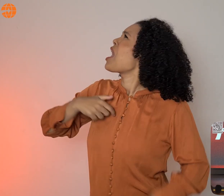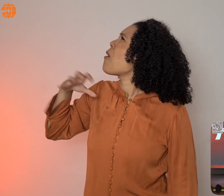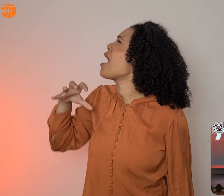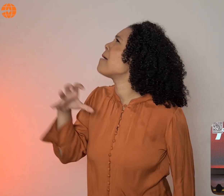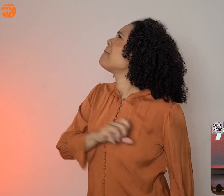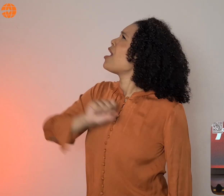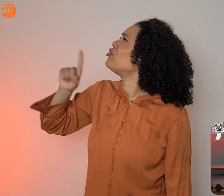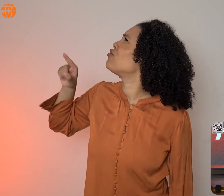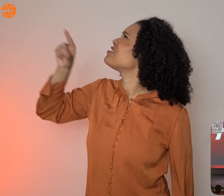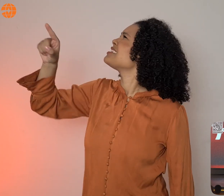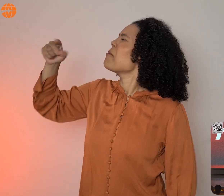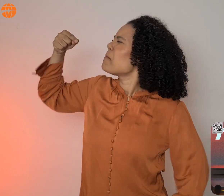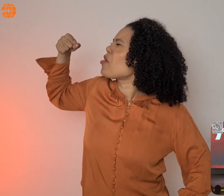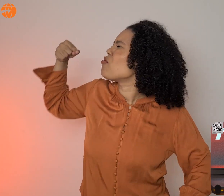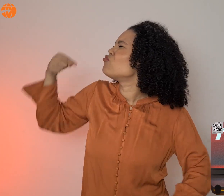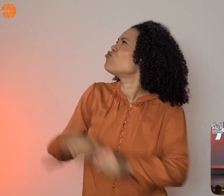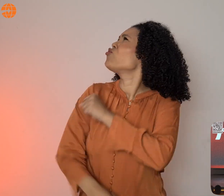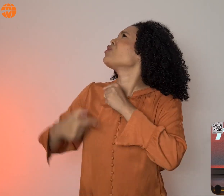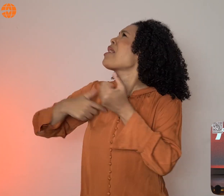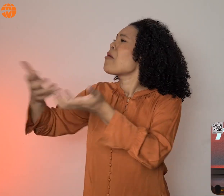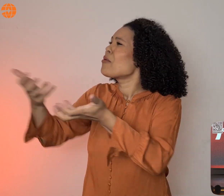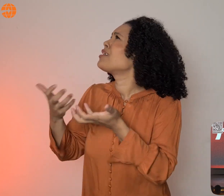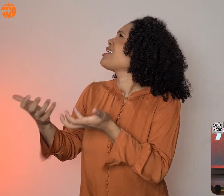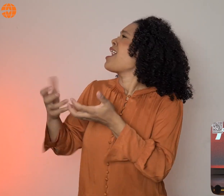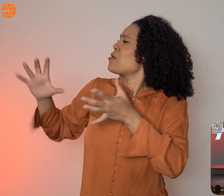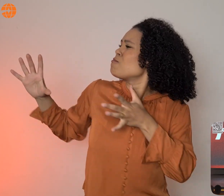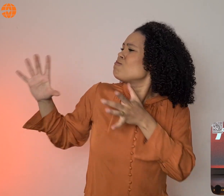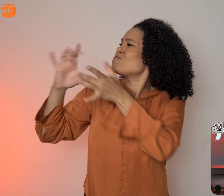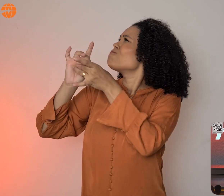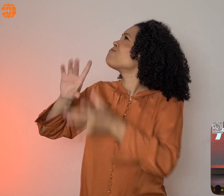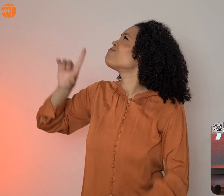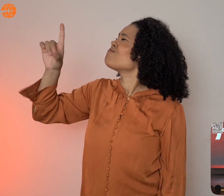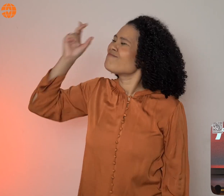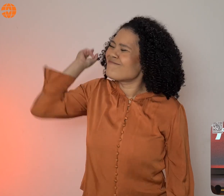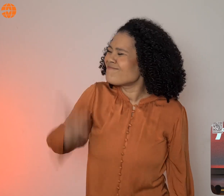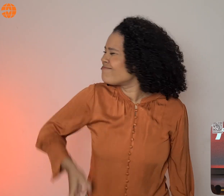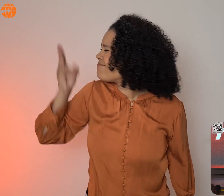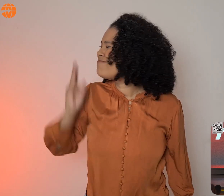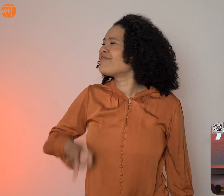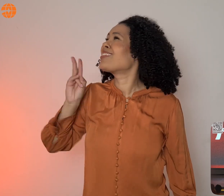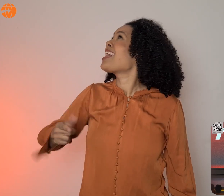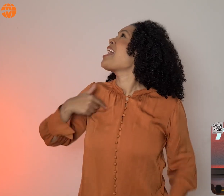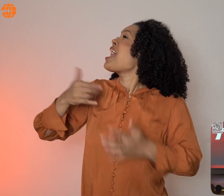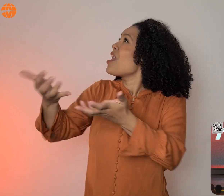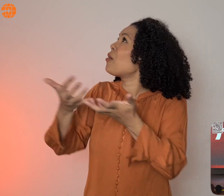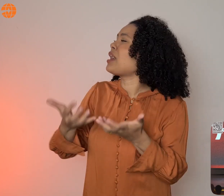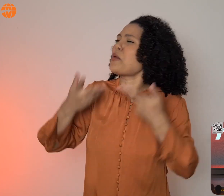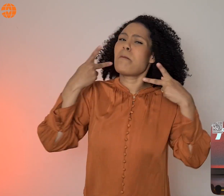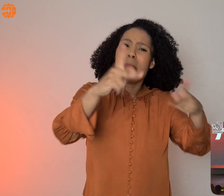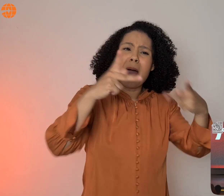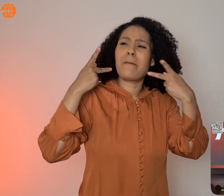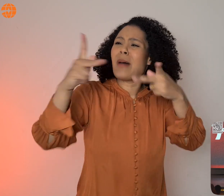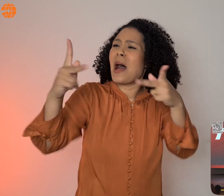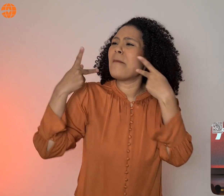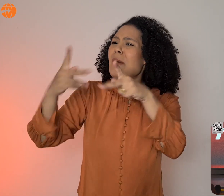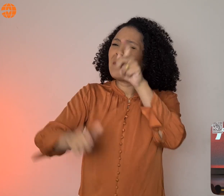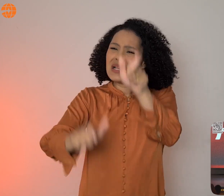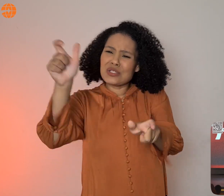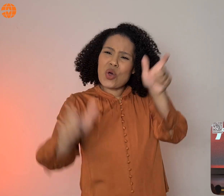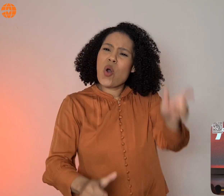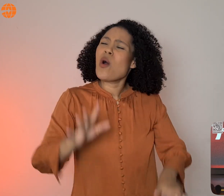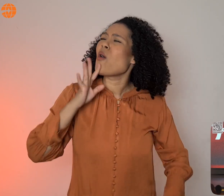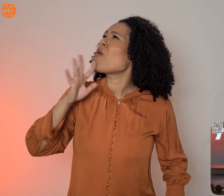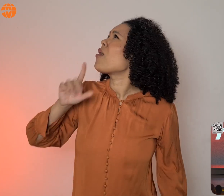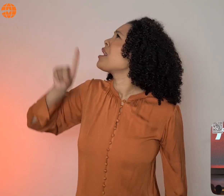ajuda a te amar mais. Help me to grow like you more. Me ajuda a crescer mais como você. Help me to tell people about you more.